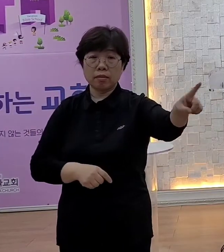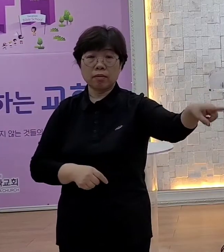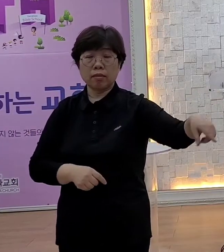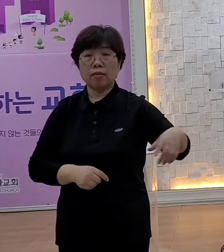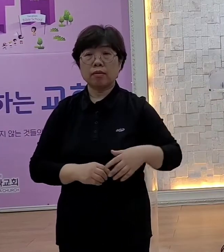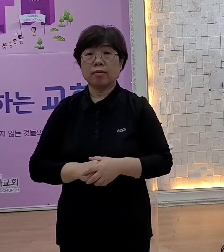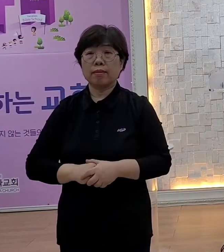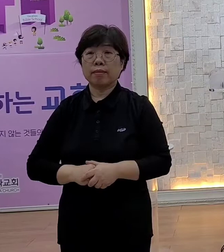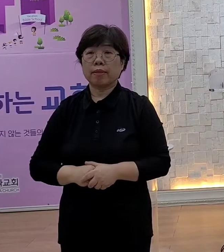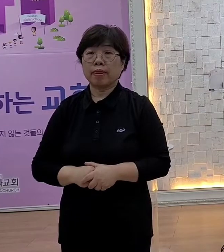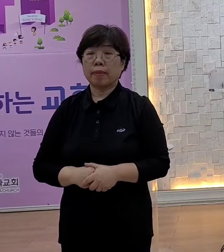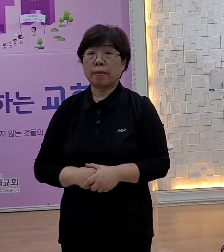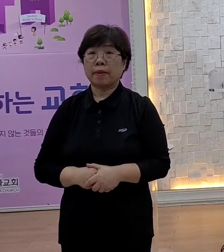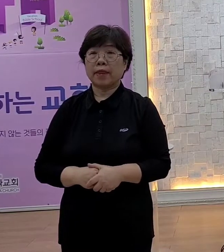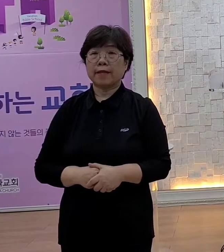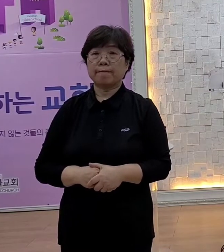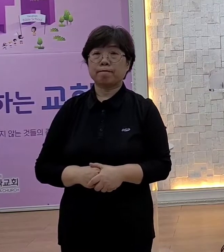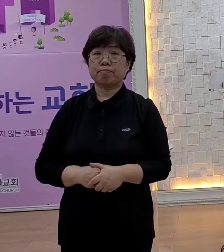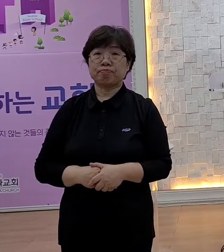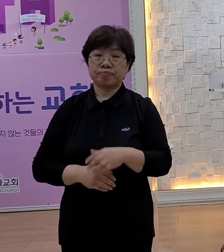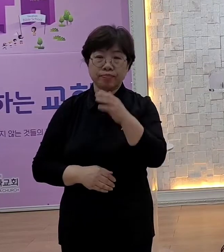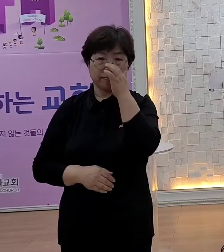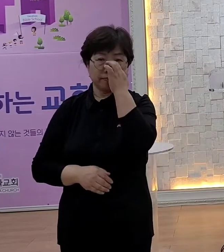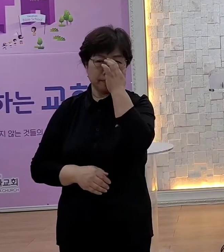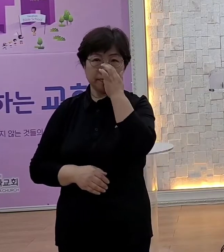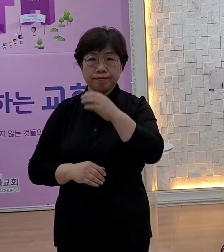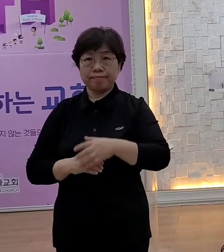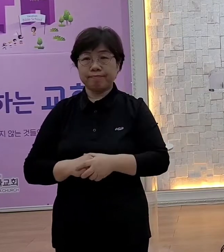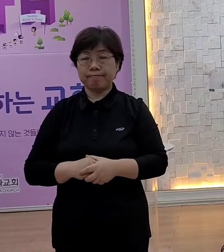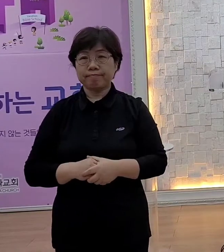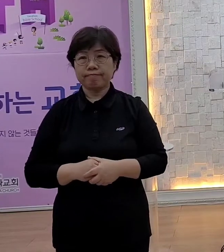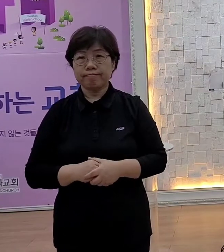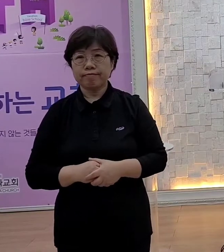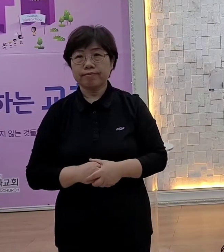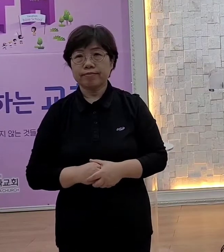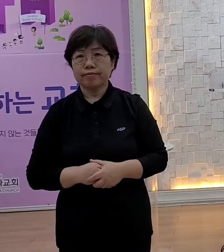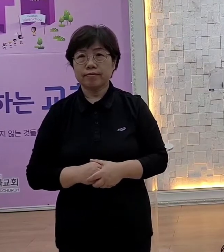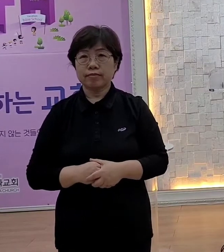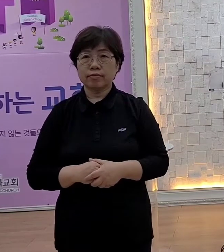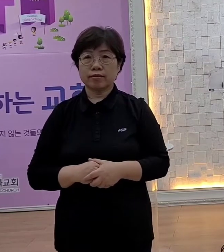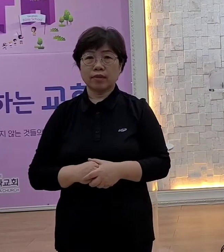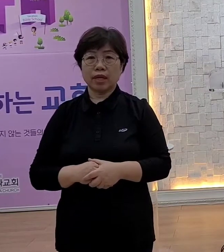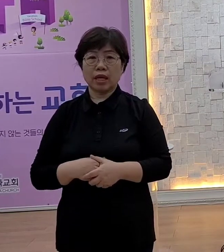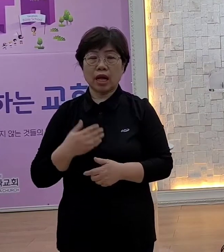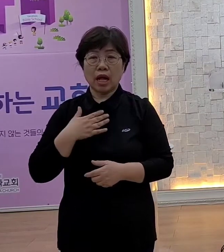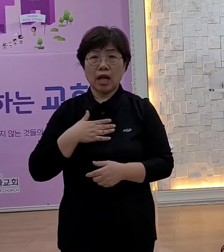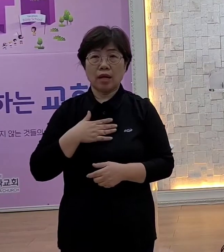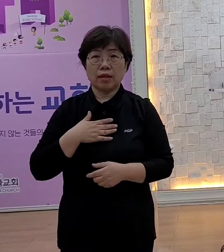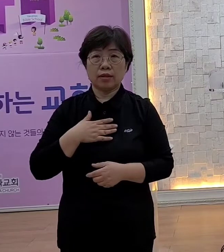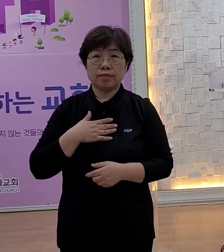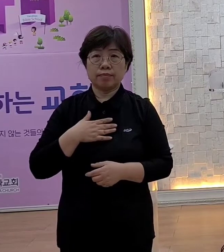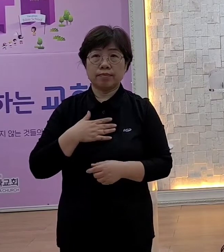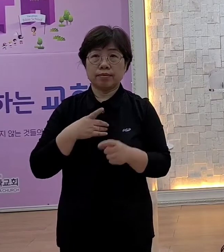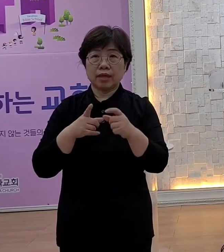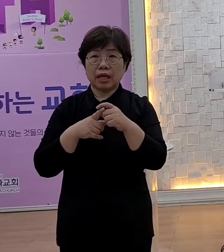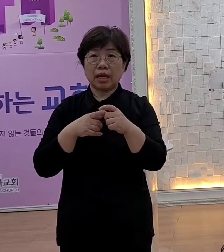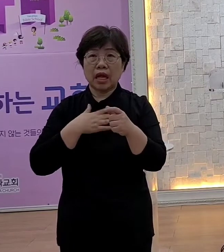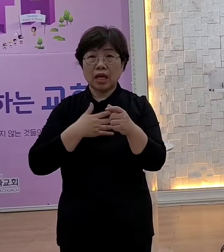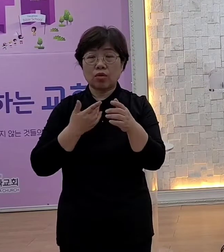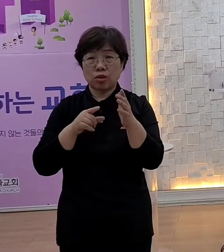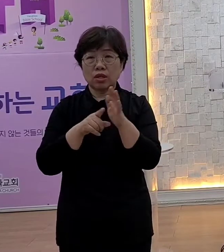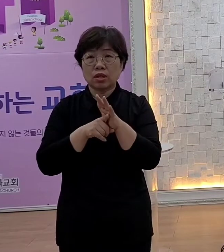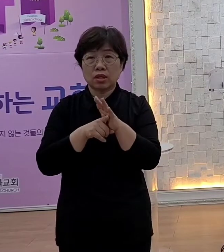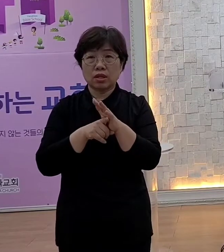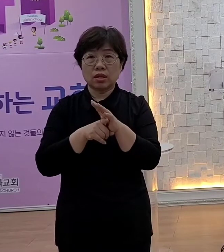여러분 제가 가급적이면 본문에서만 설교하려고 하는데 이것을 알기 위해서는 4장으로 조금 넘어가